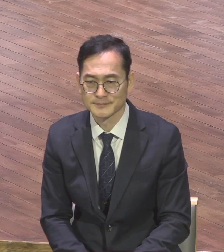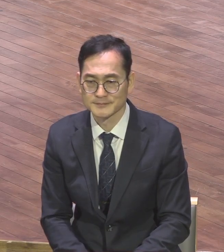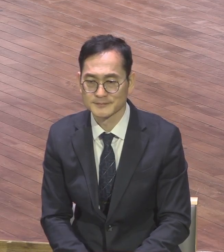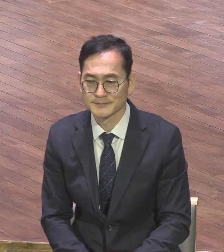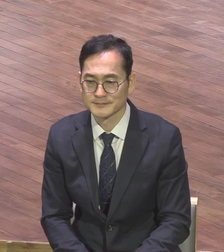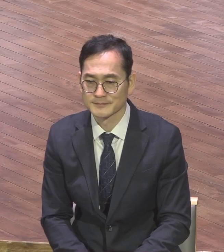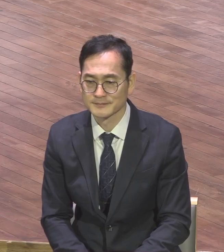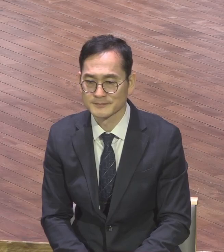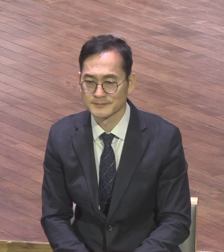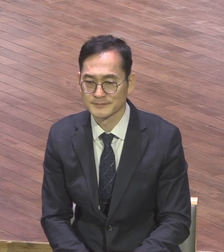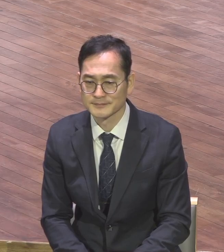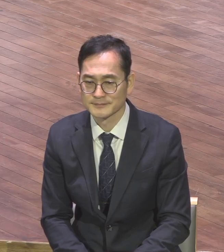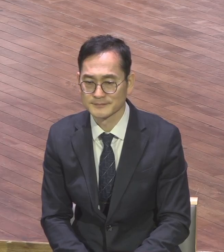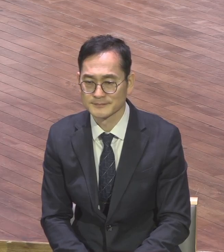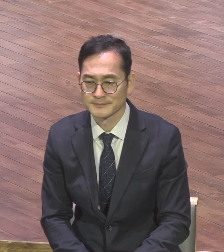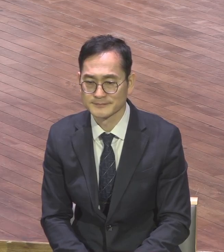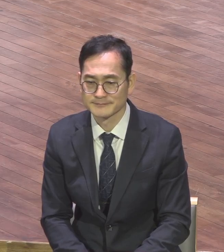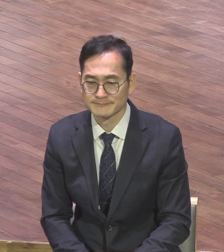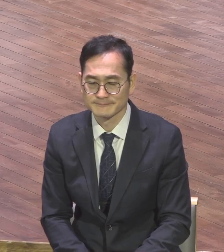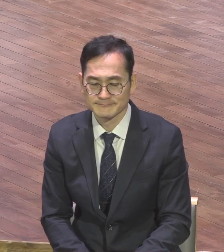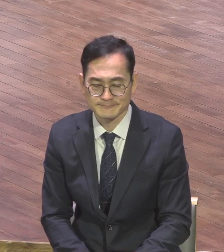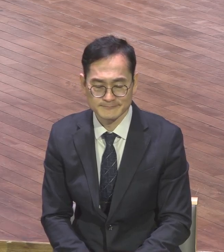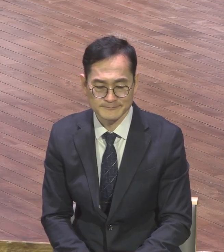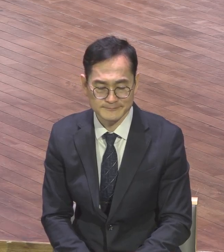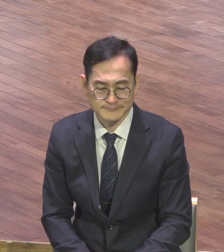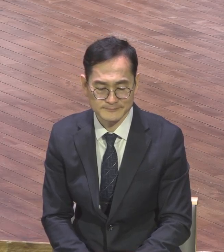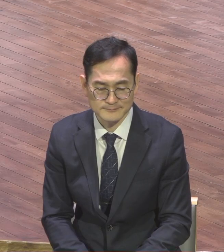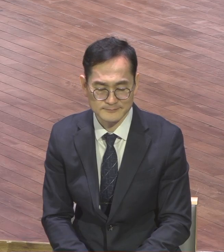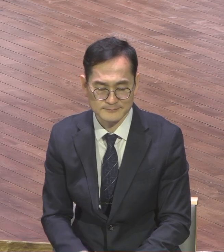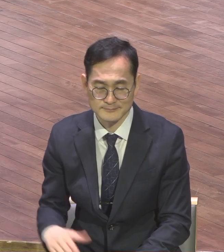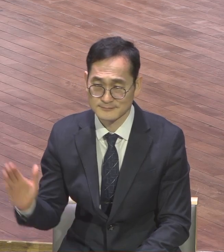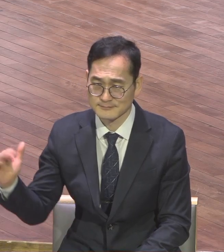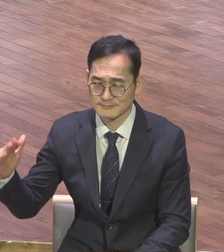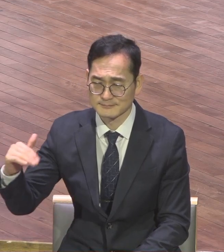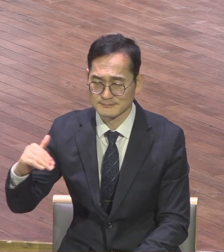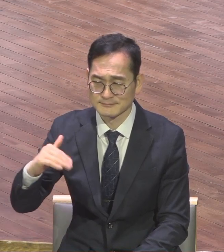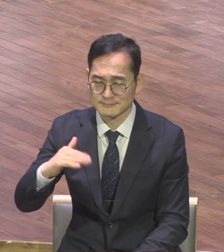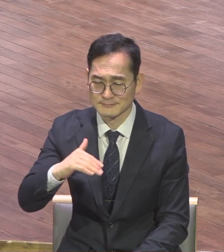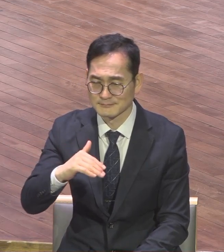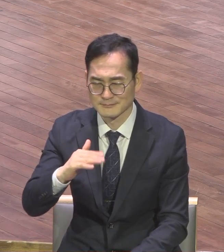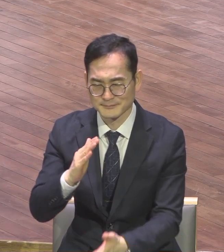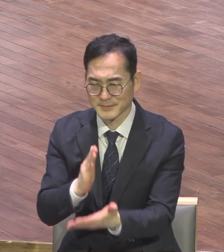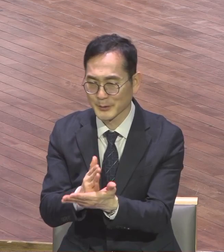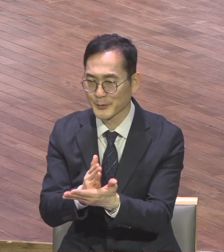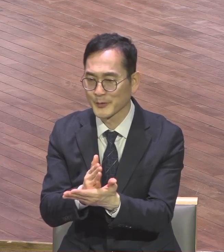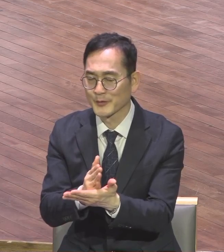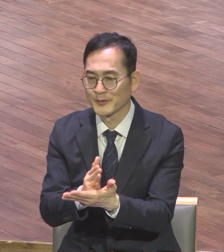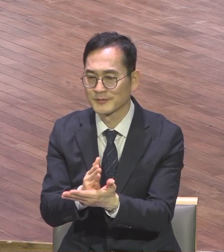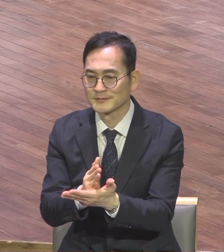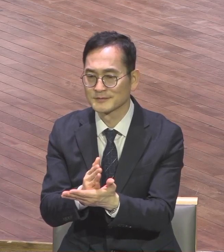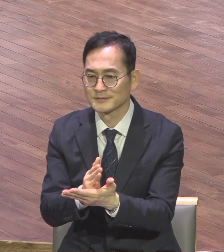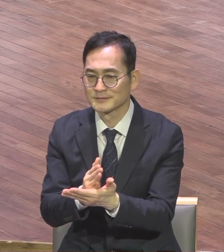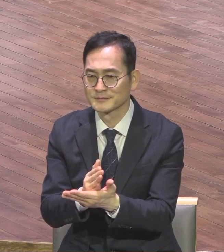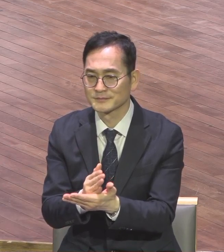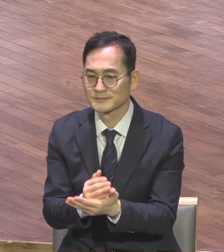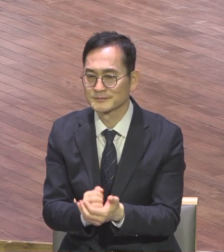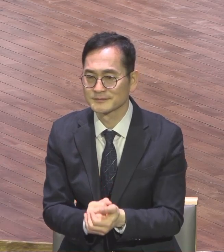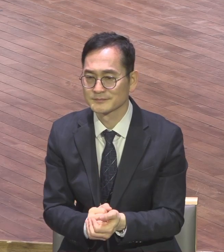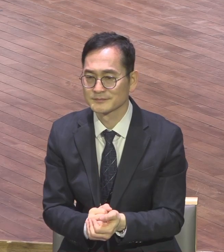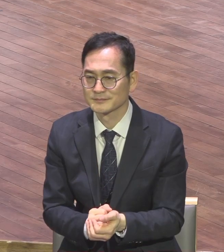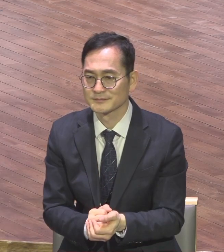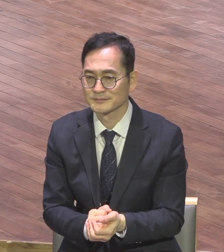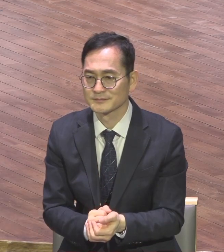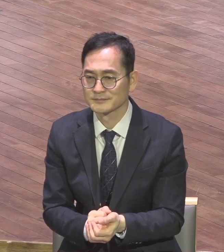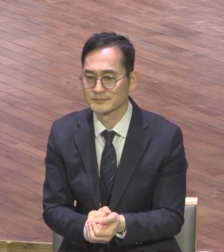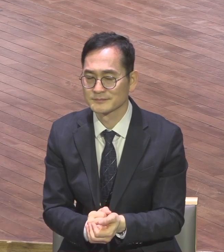해보시기 바랍니다. 들숨 날숨, 들숨 보좌의 축복 누리가야 주옵소서.